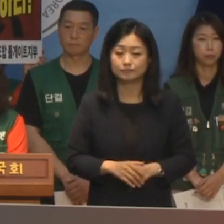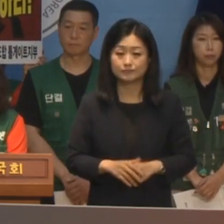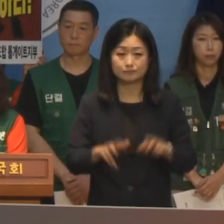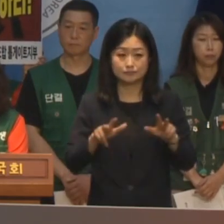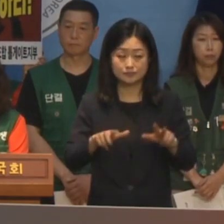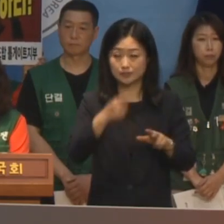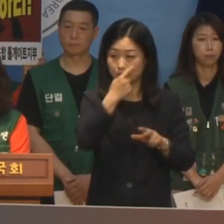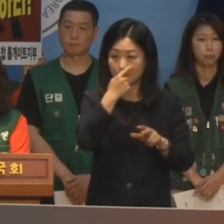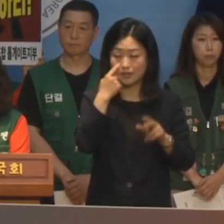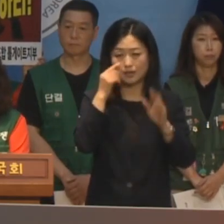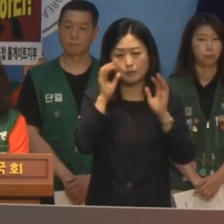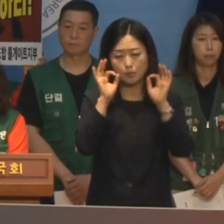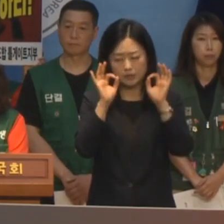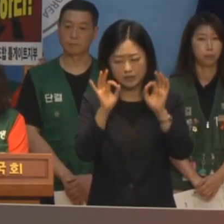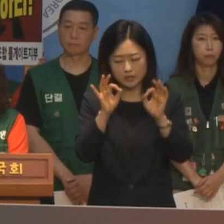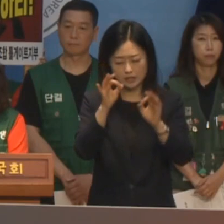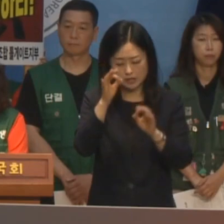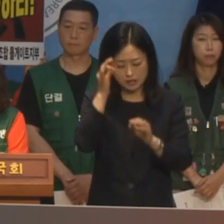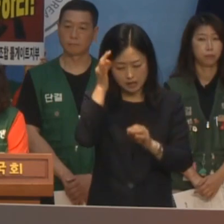지금에 와서 생각해보니